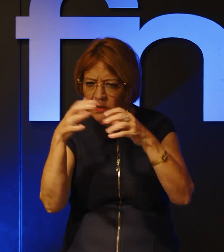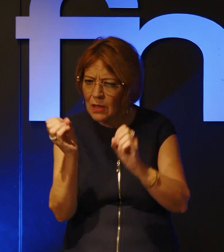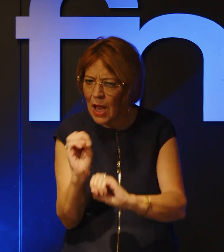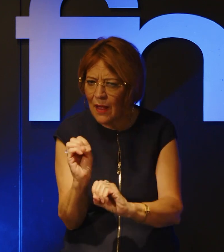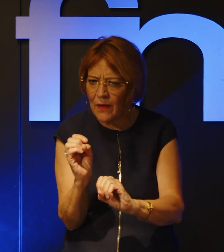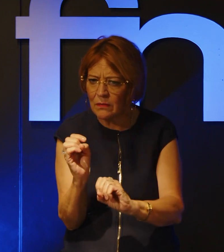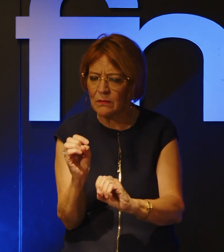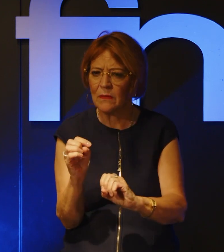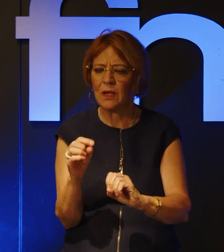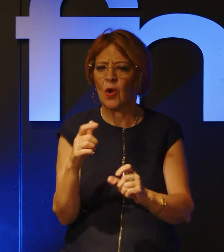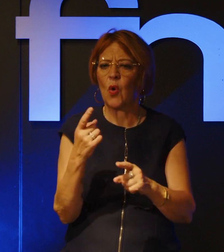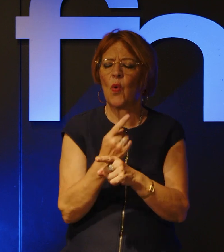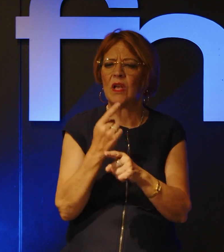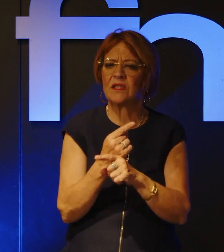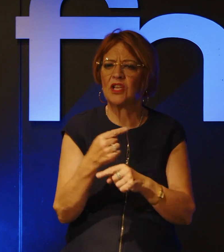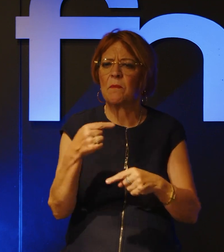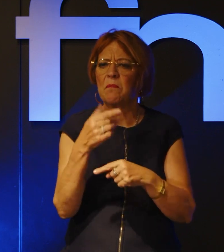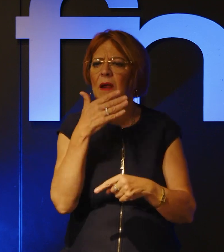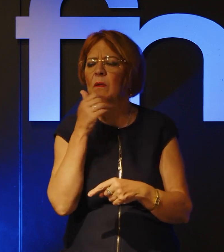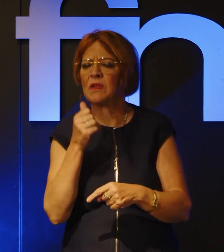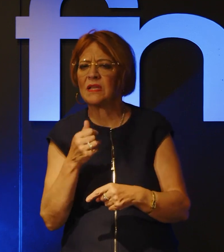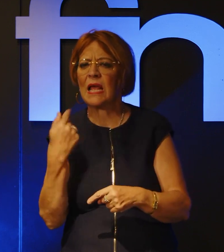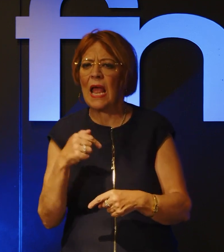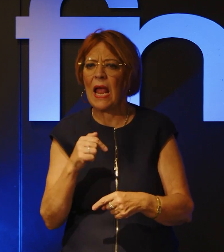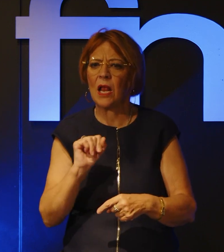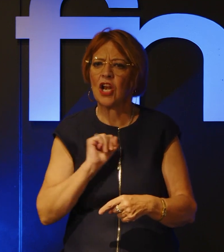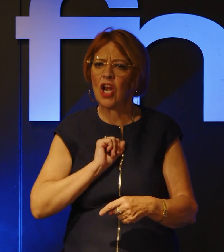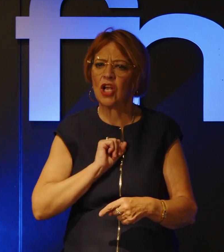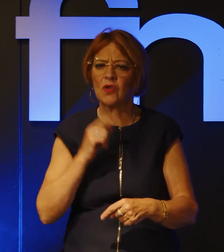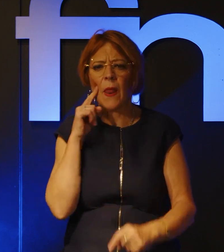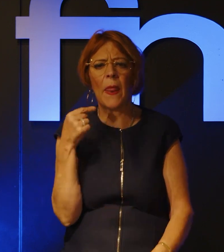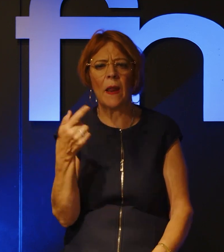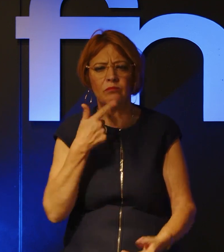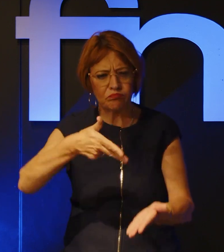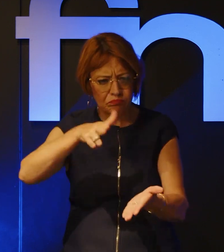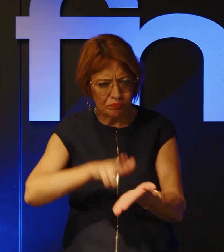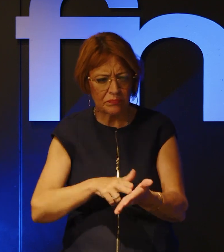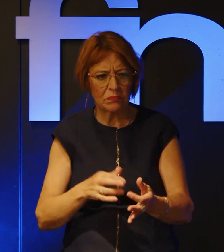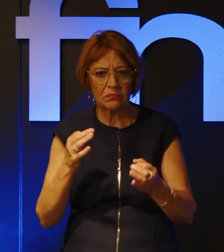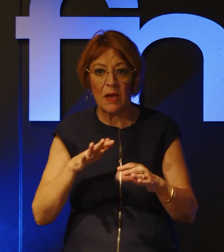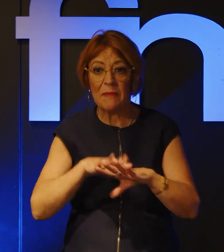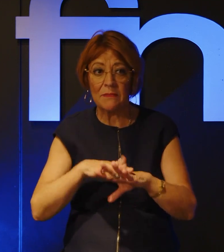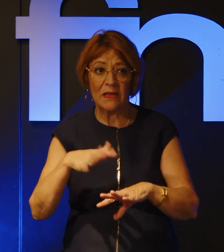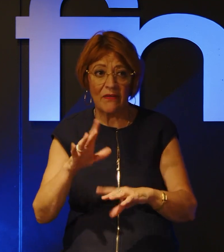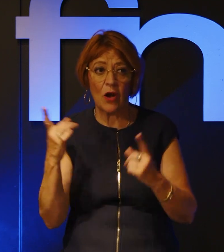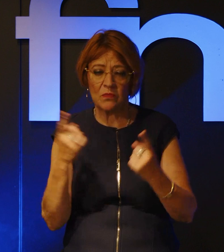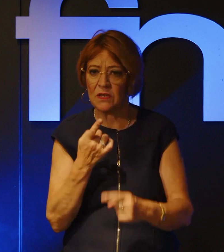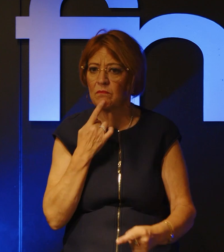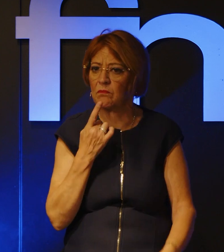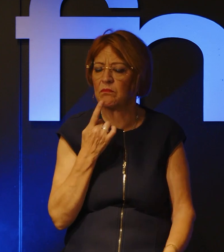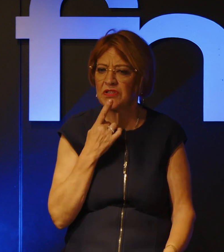são menos emboladas e que representam mais aquilo que é o nosso quotidiano efetivamente os algoritmos vão começando a